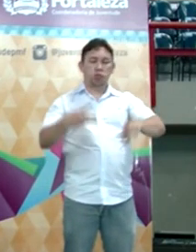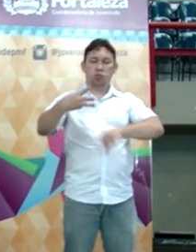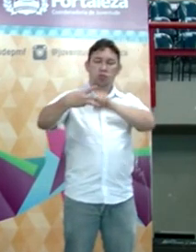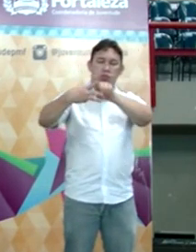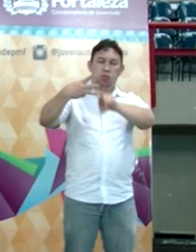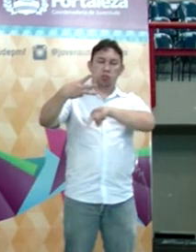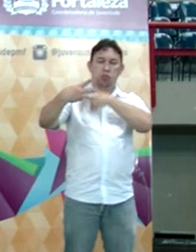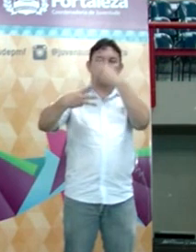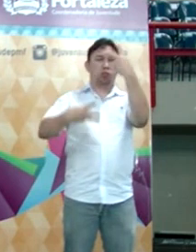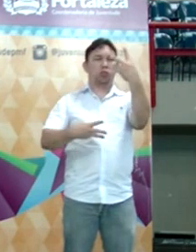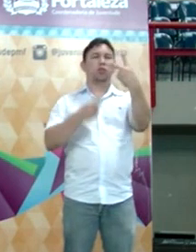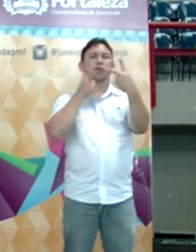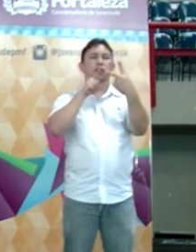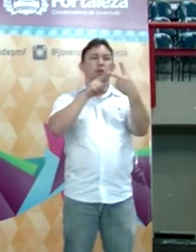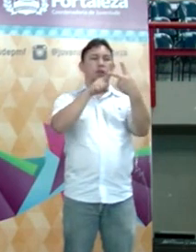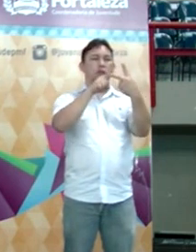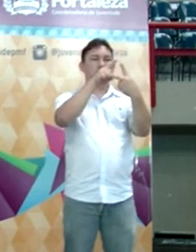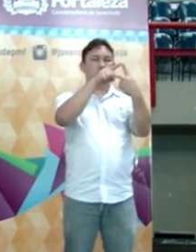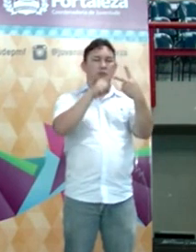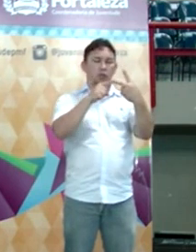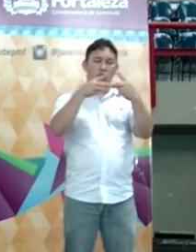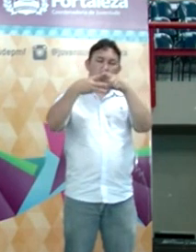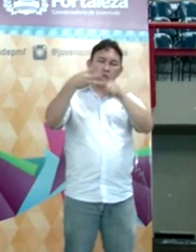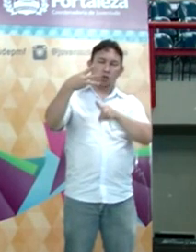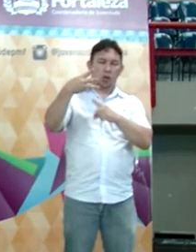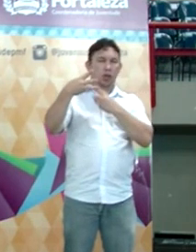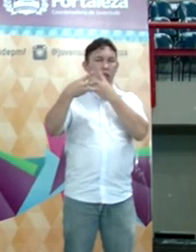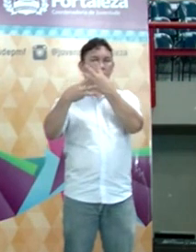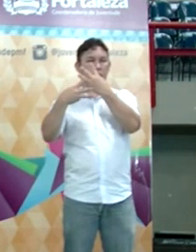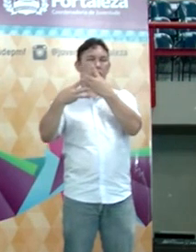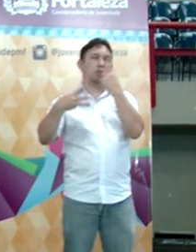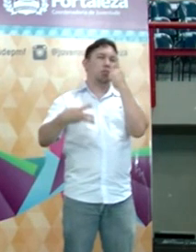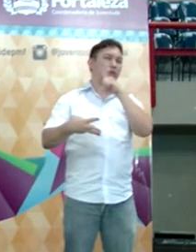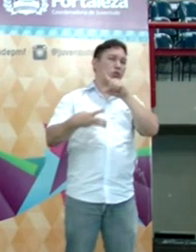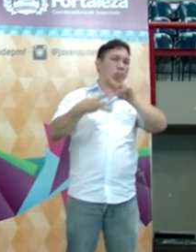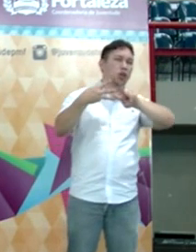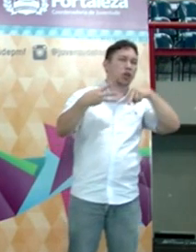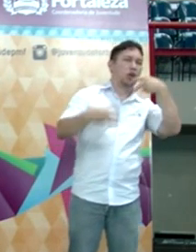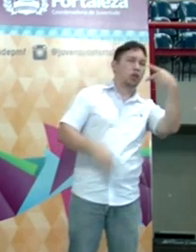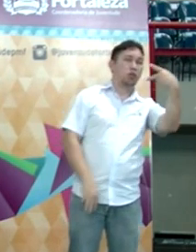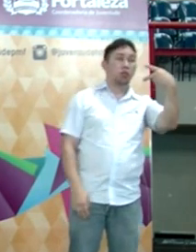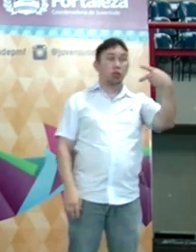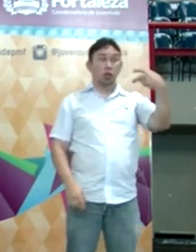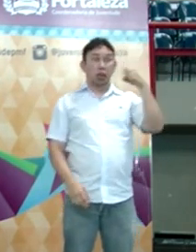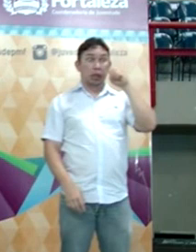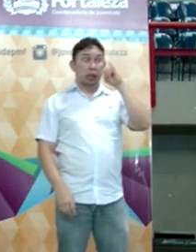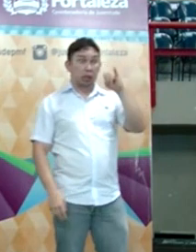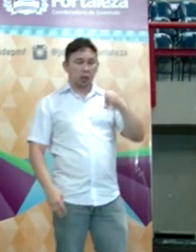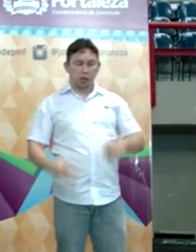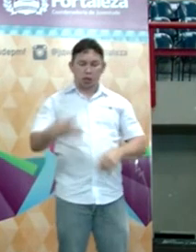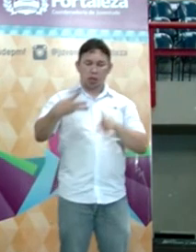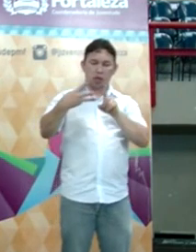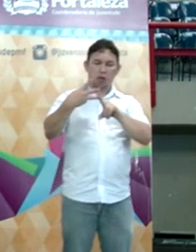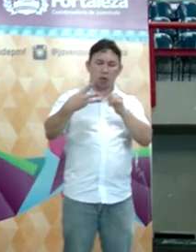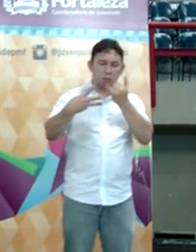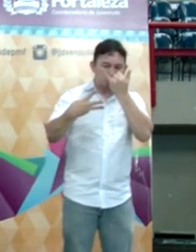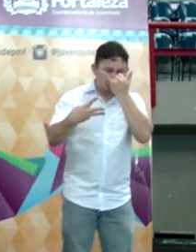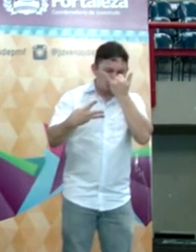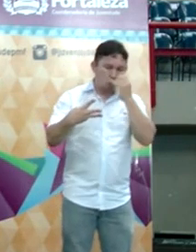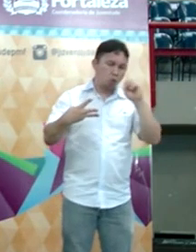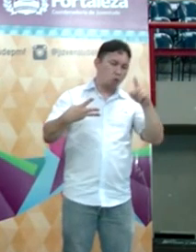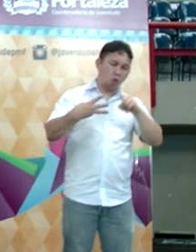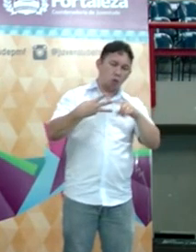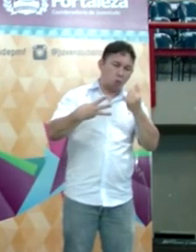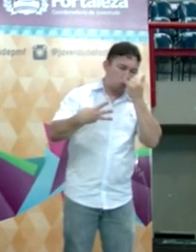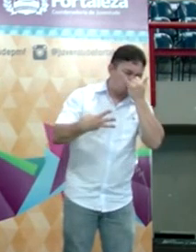em pelo menos 2 desses instrumentos, tá certo? Então, se ele se der mal só em um deles, ele